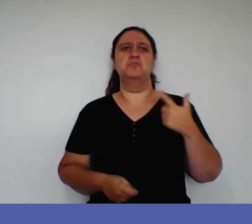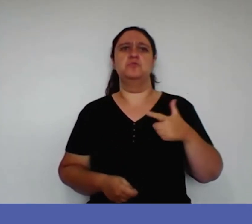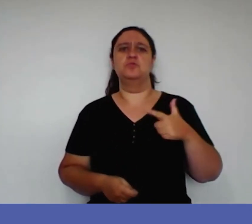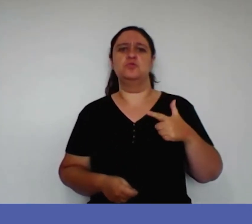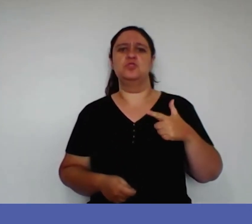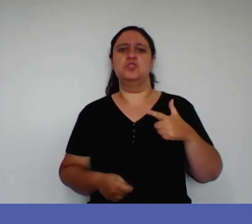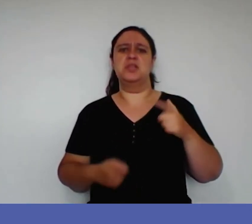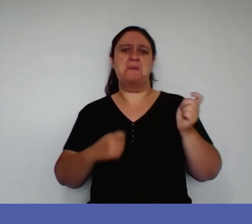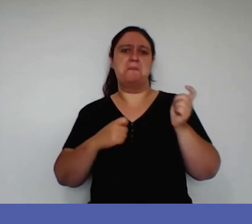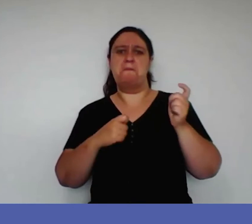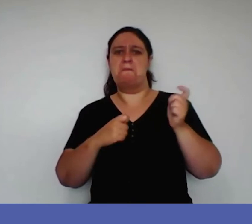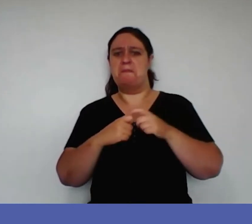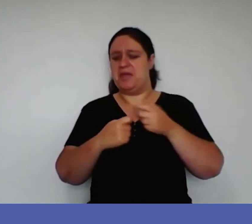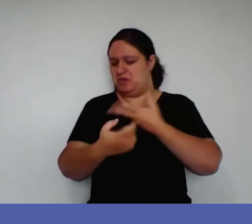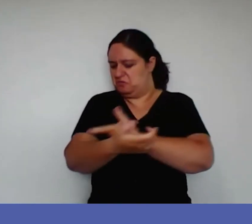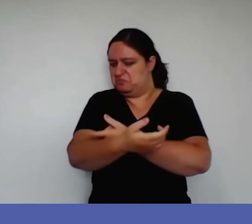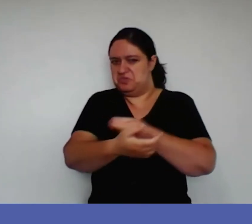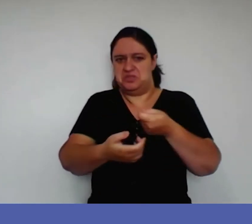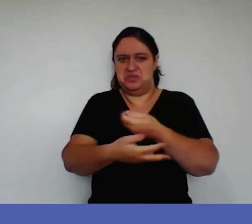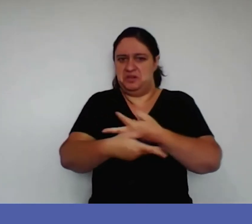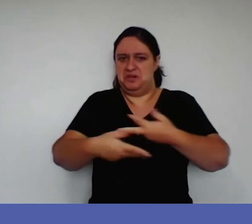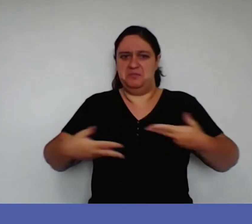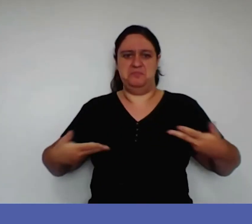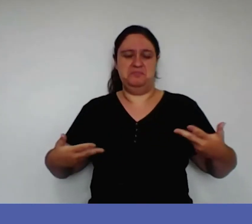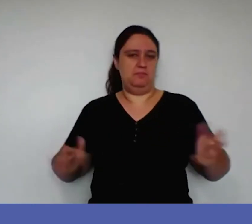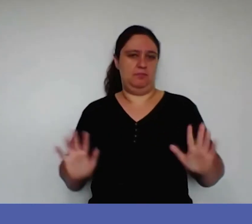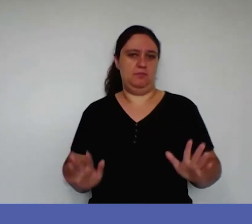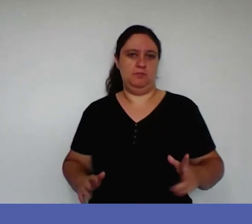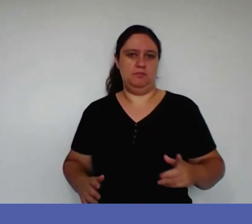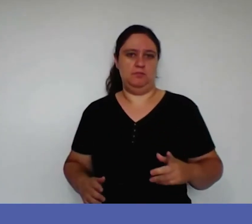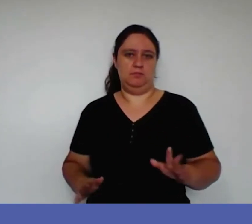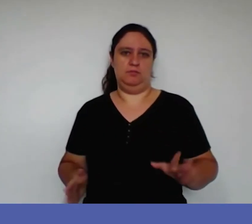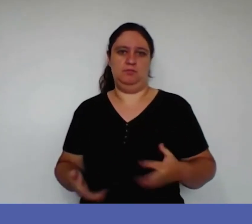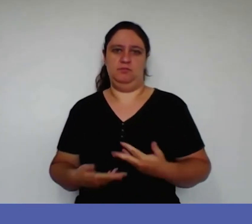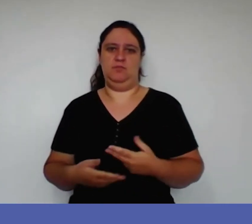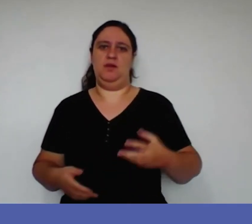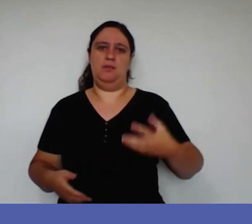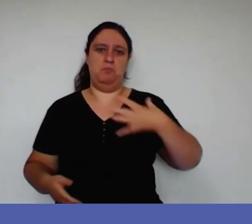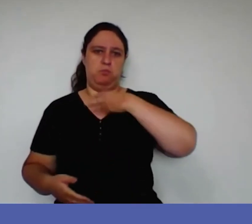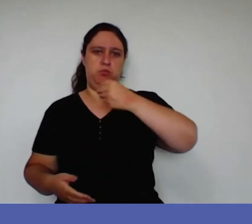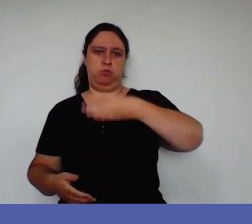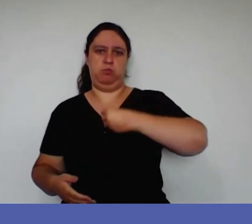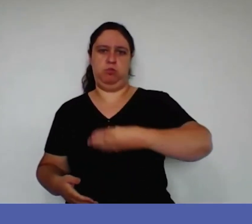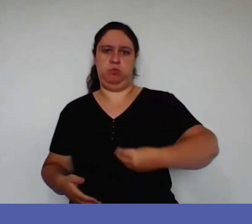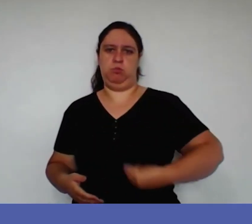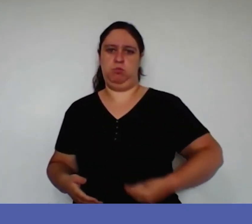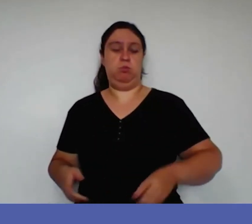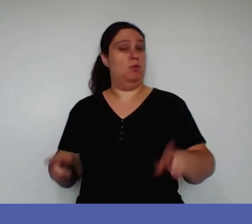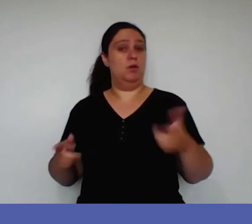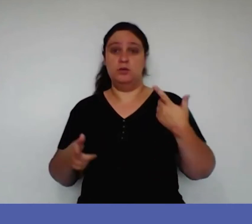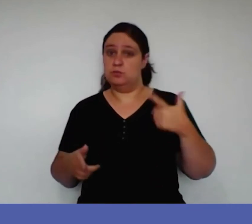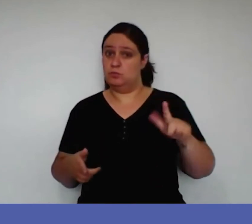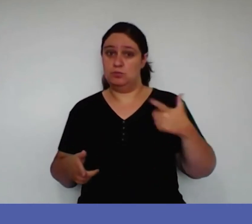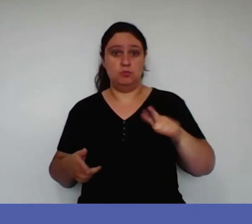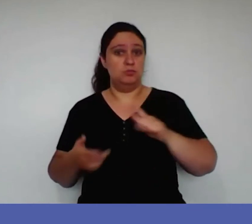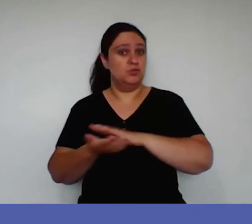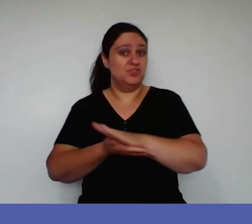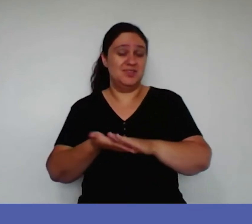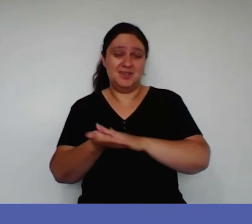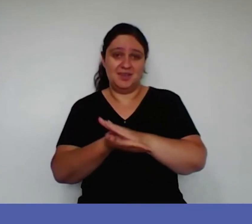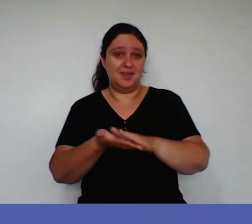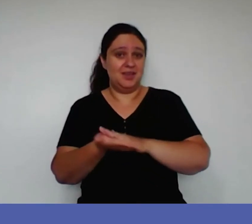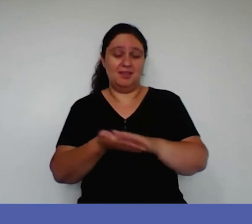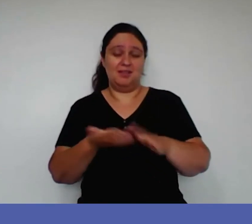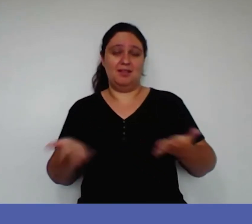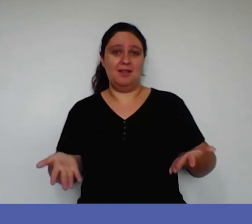exame daqui, né? Exame de raio-x, tomografia, né? E exame de sangue para ver se essa